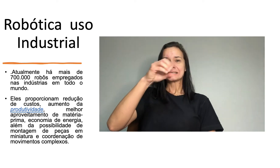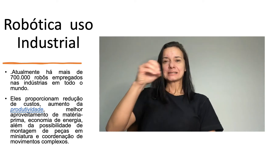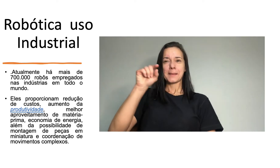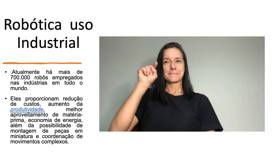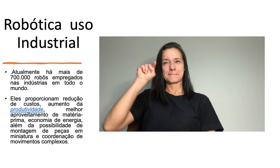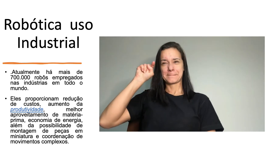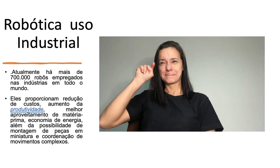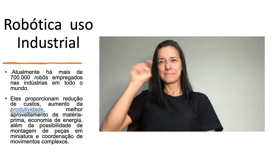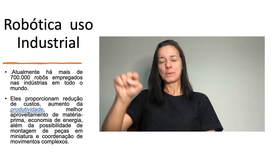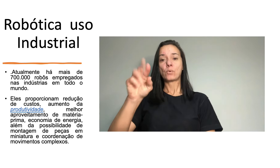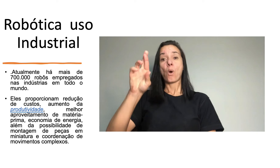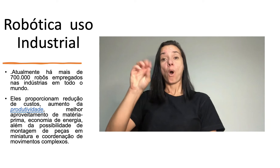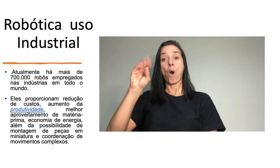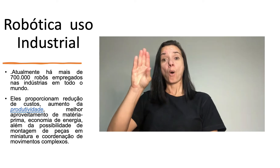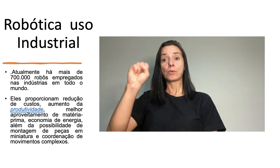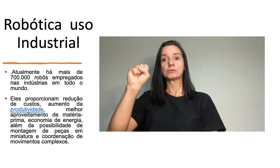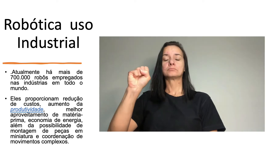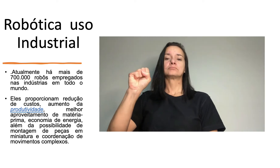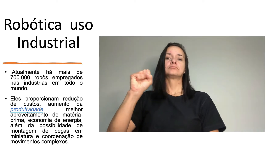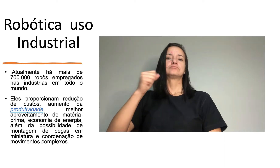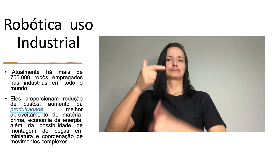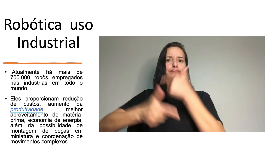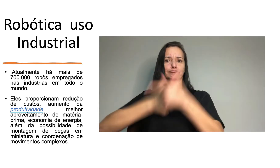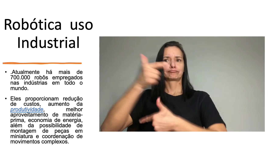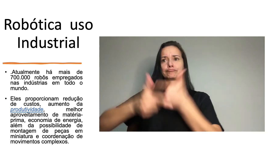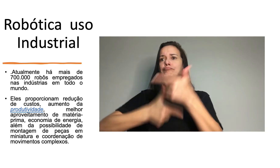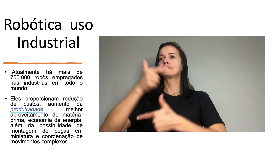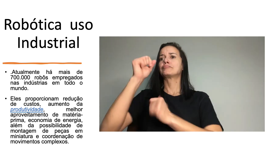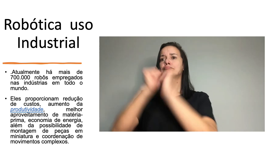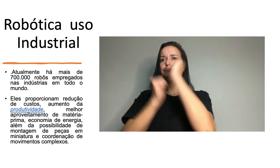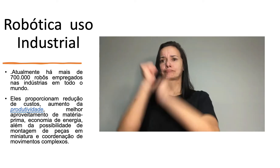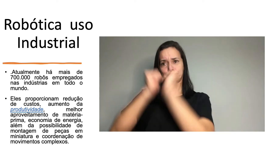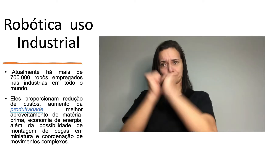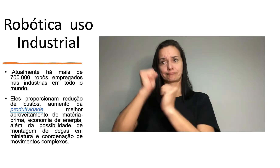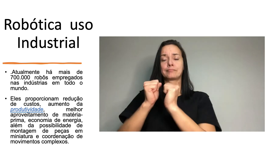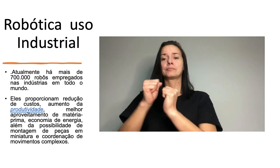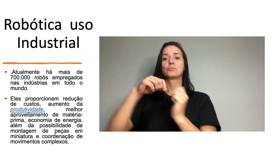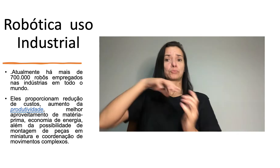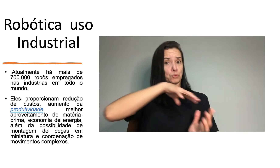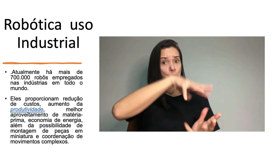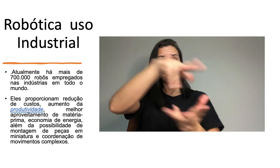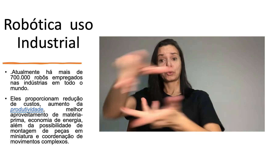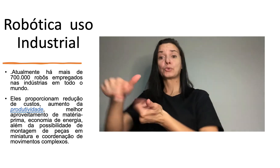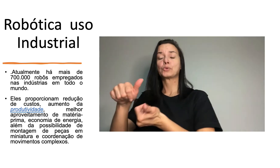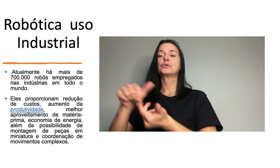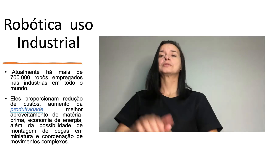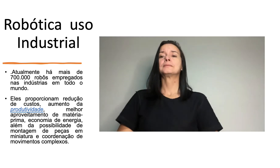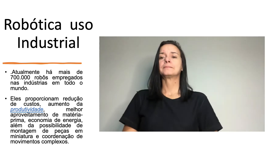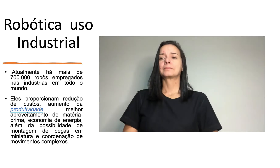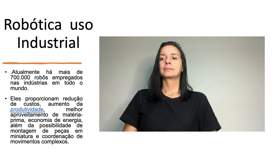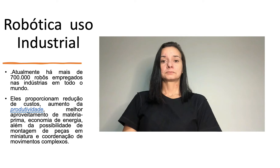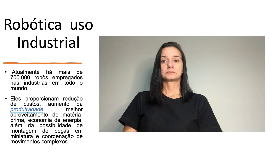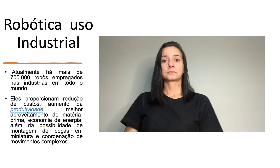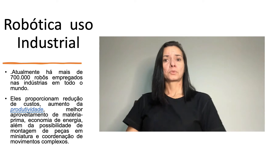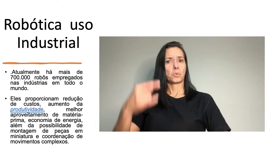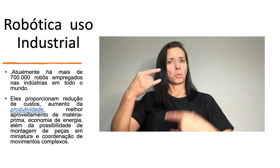Atualmente, há mais de 700 mil robôs empregados na indústria em todo o mundo.